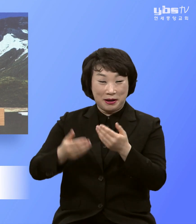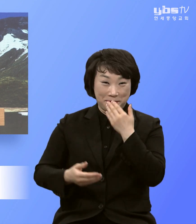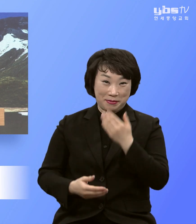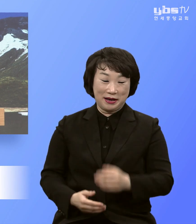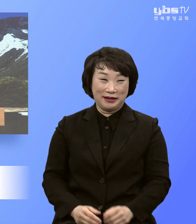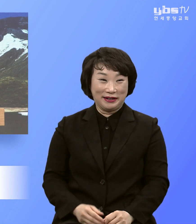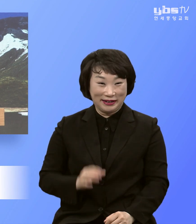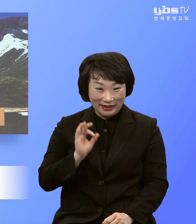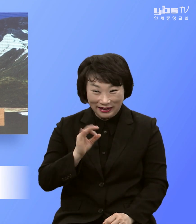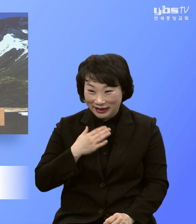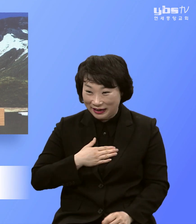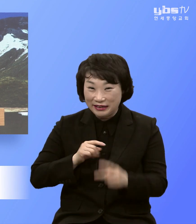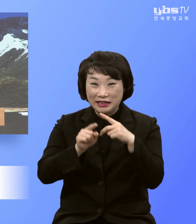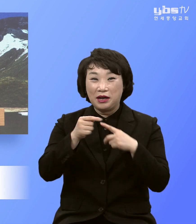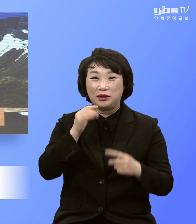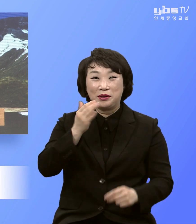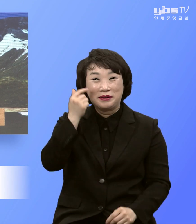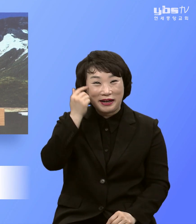때문이라는 이해가 됩니까?